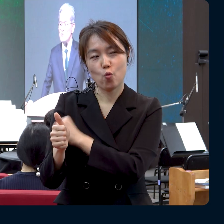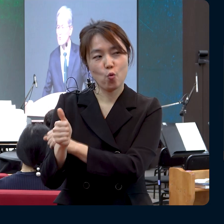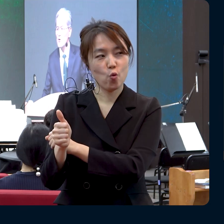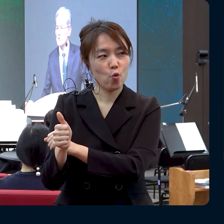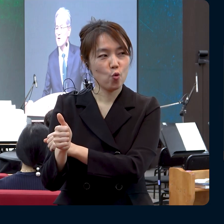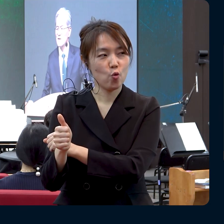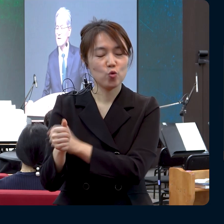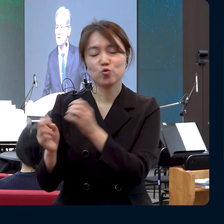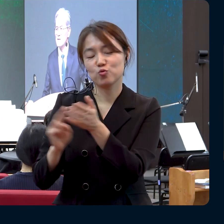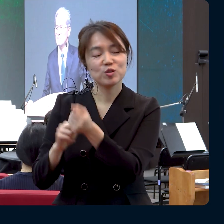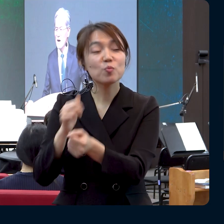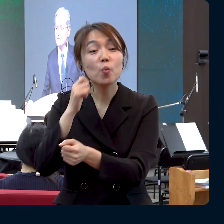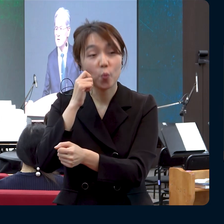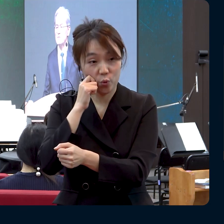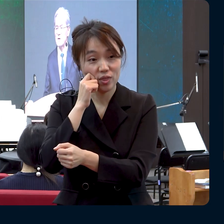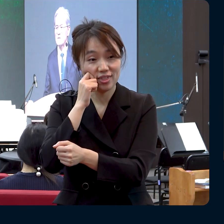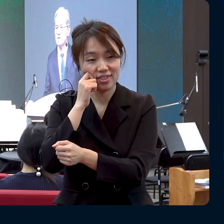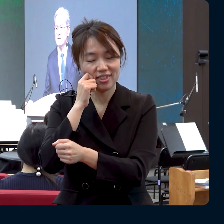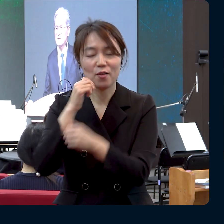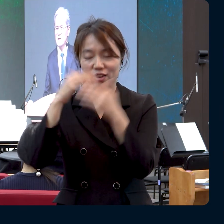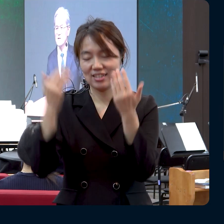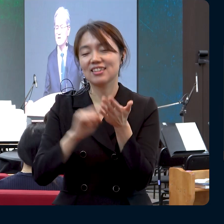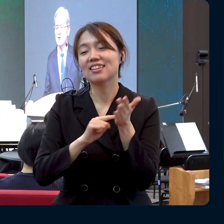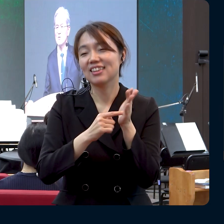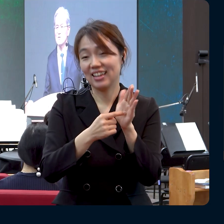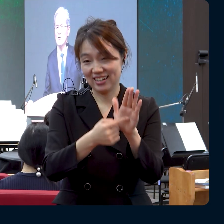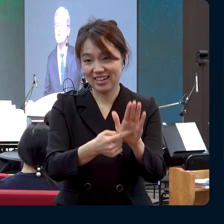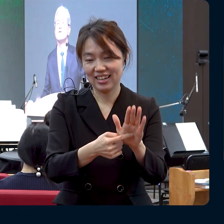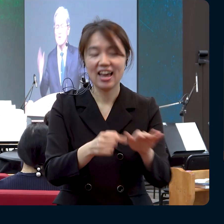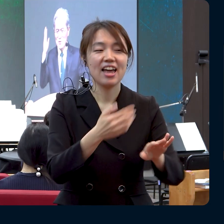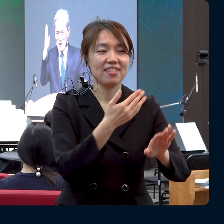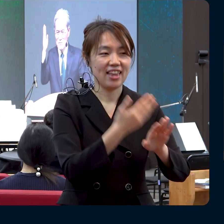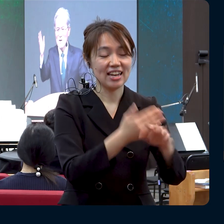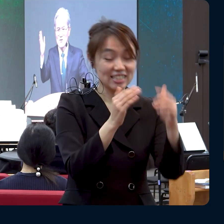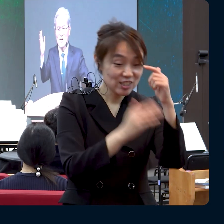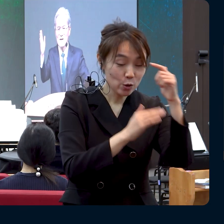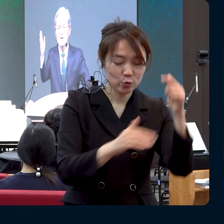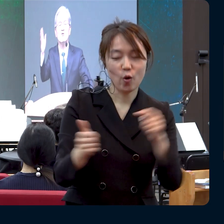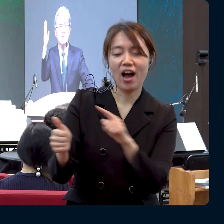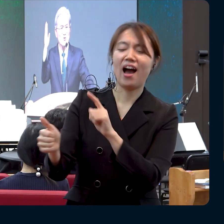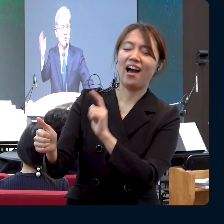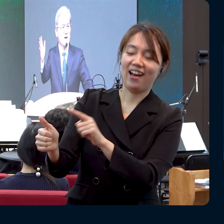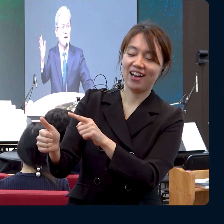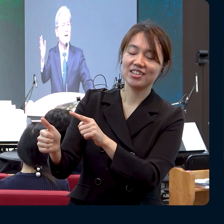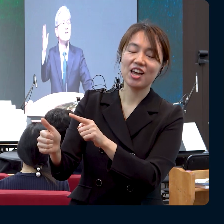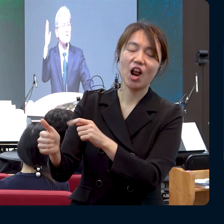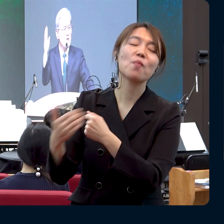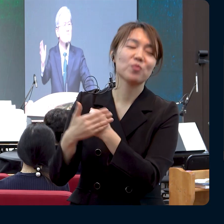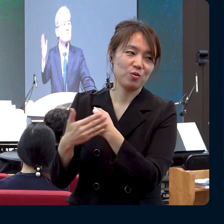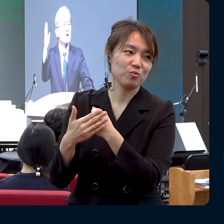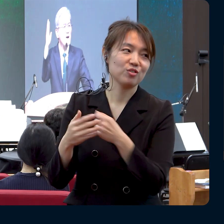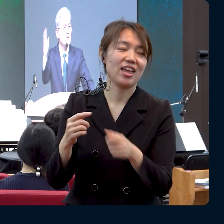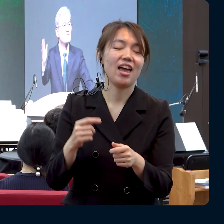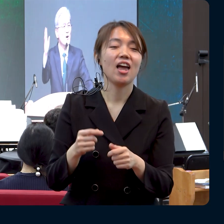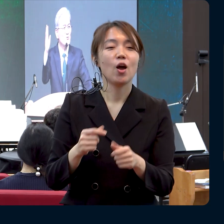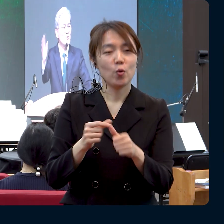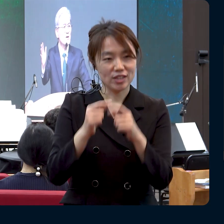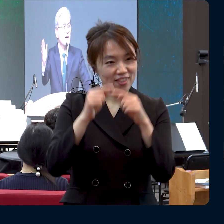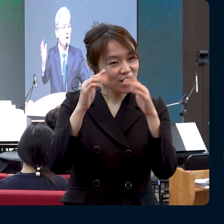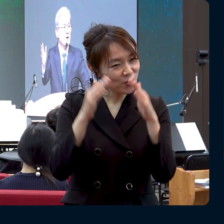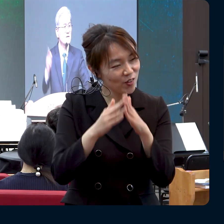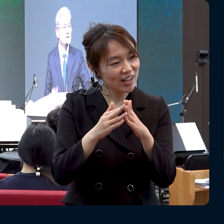빛이 숨길 수 없어요. 반드시 다른 지체들로부터 저 사람 때문에 우리 교회가 정말